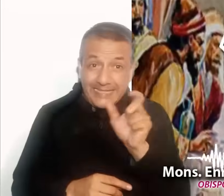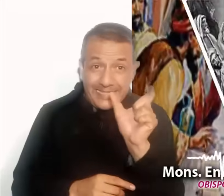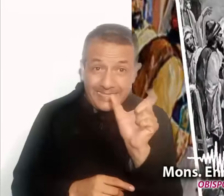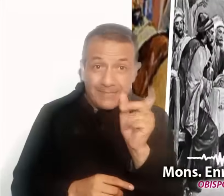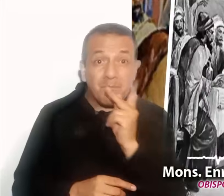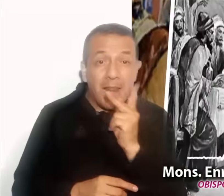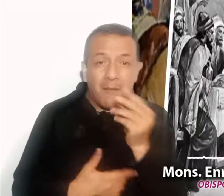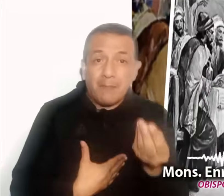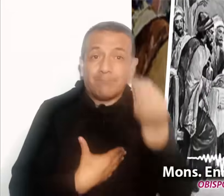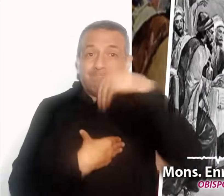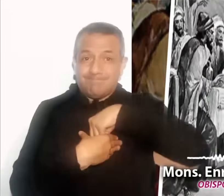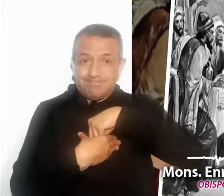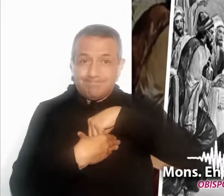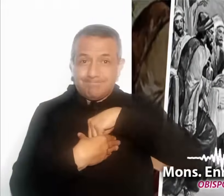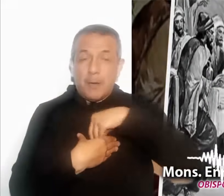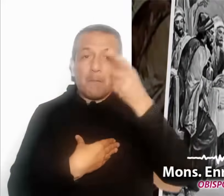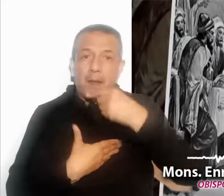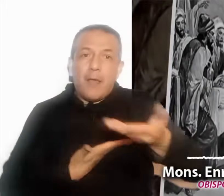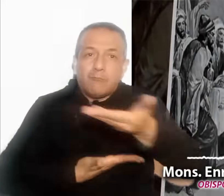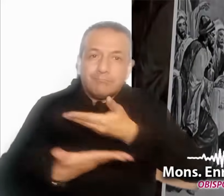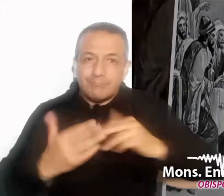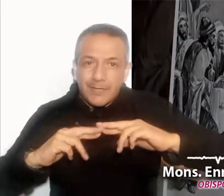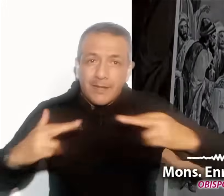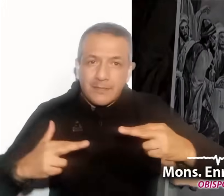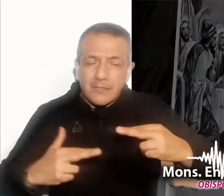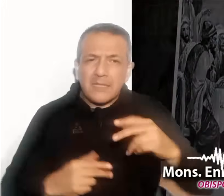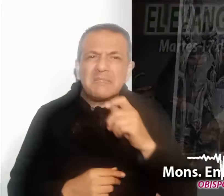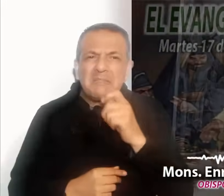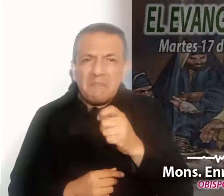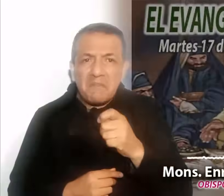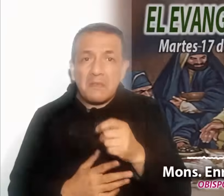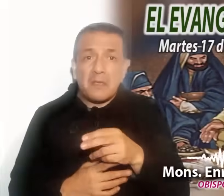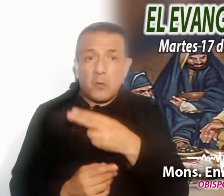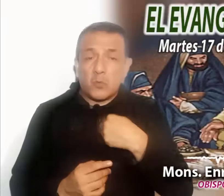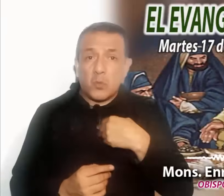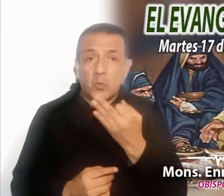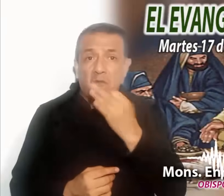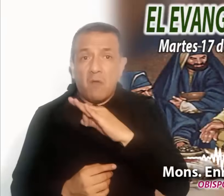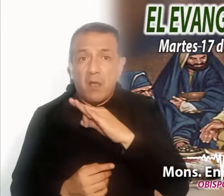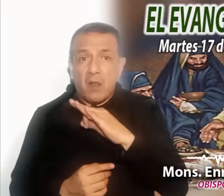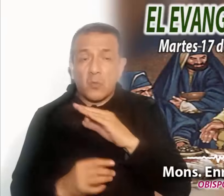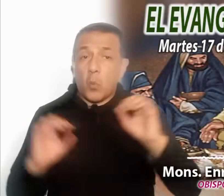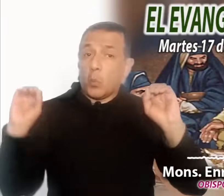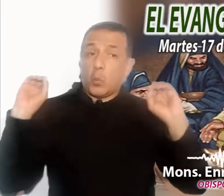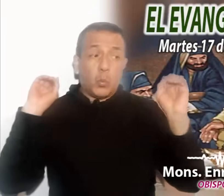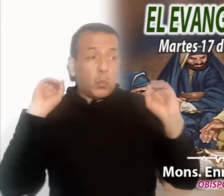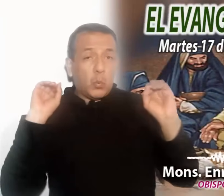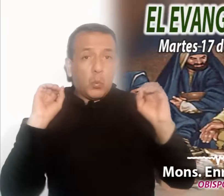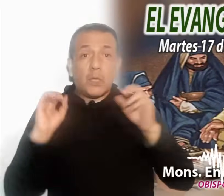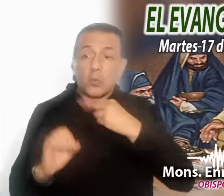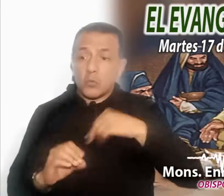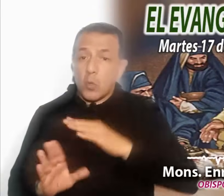en nuestras relaciones. No se trata de ser cínico e ir por el mundo lanzando insultos